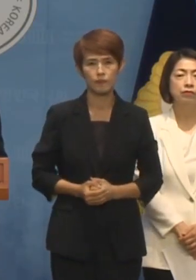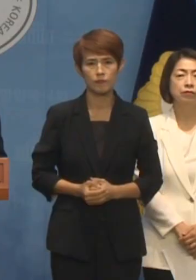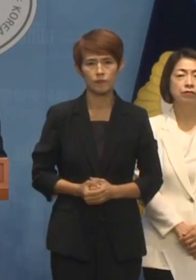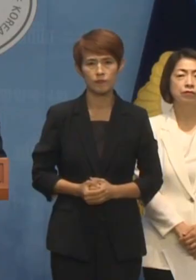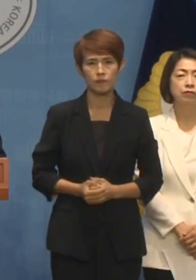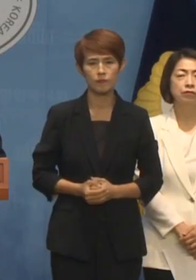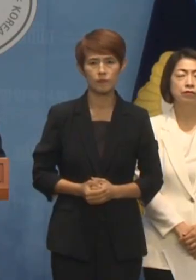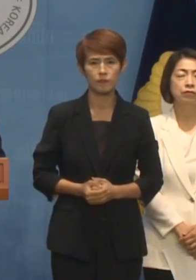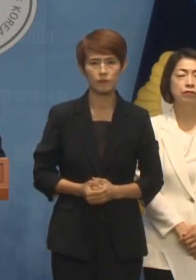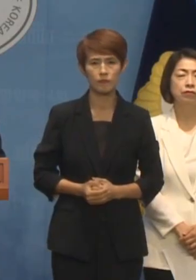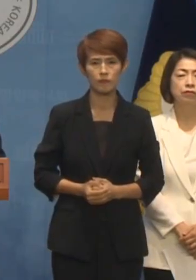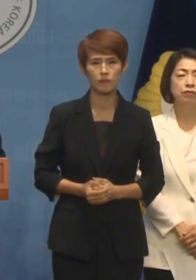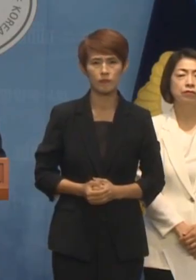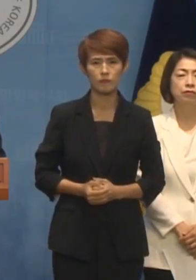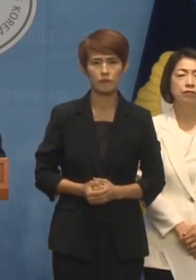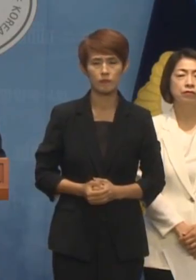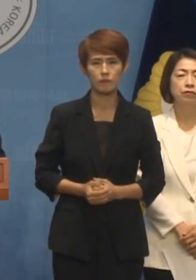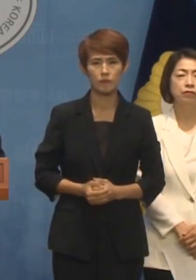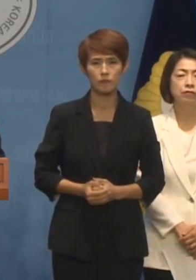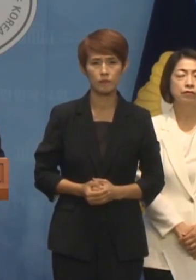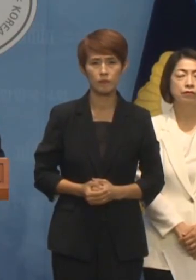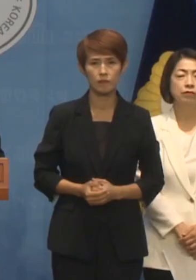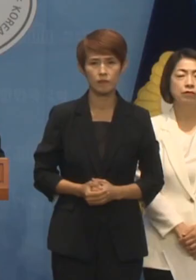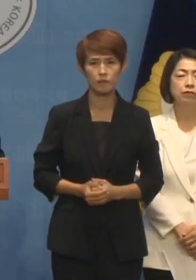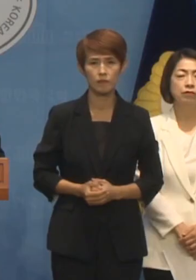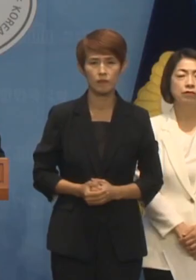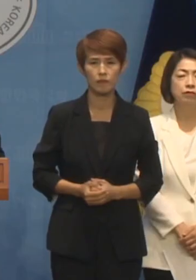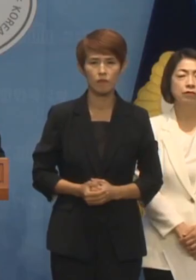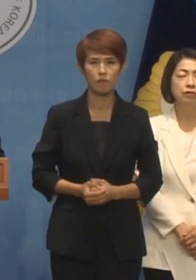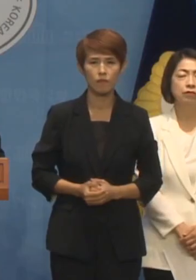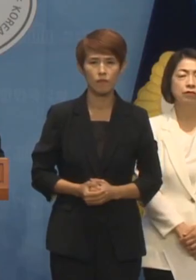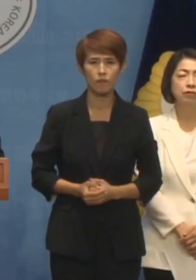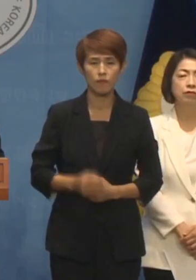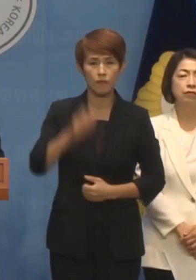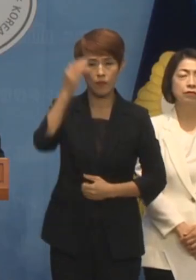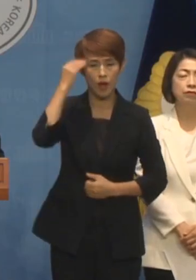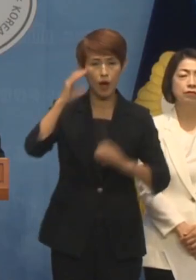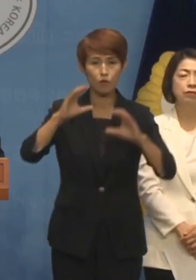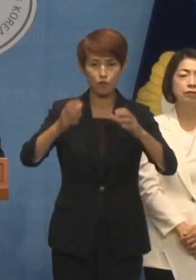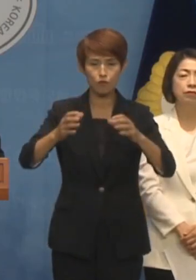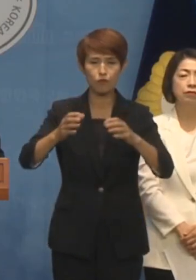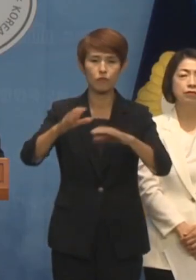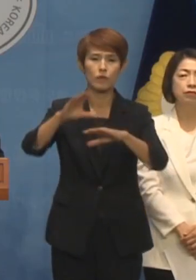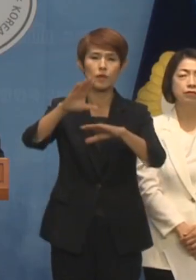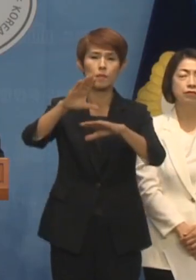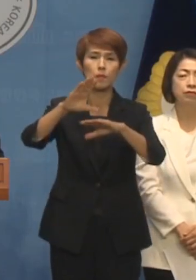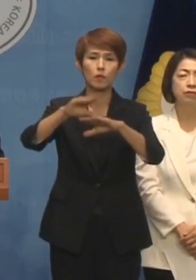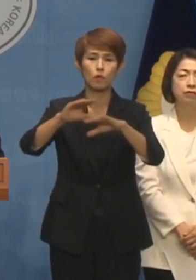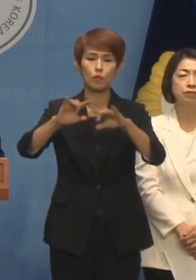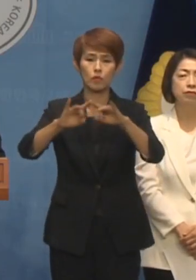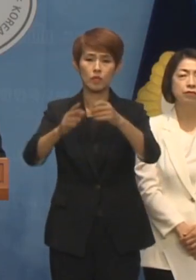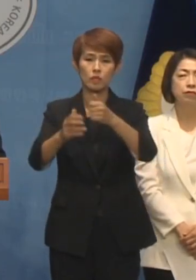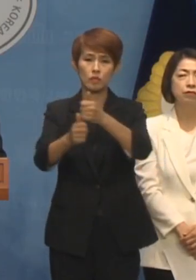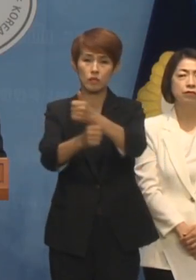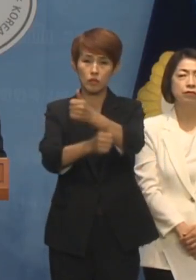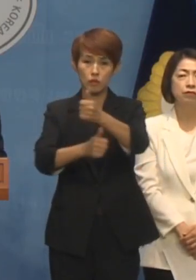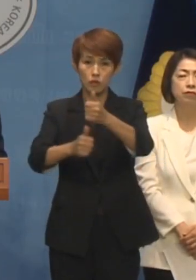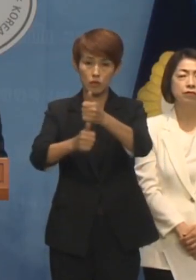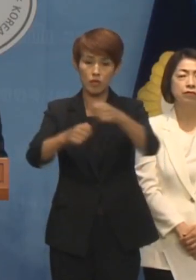하필이면 골라도 그리고 대한민국의 방송통신 정책을